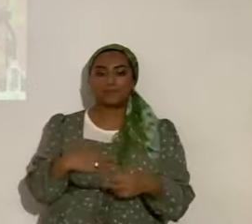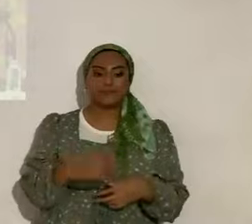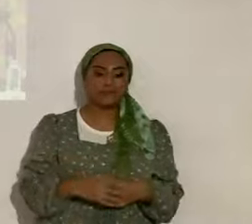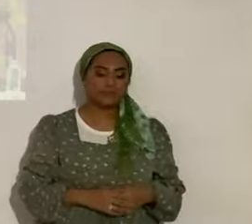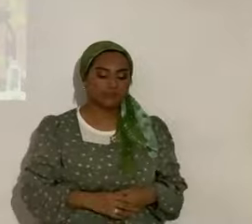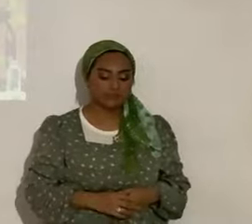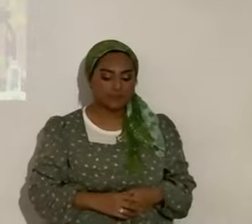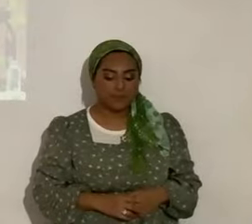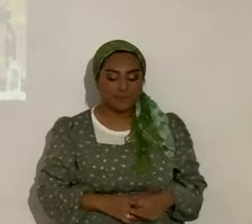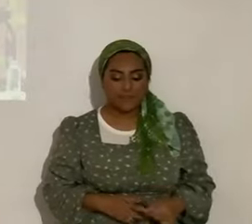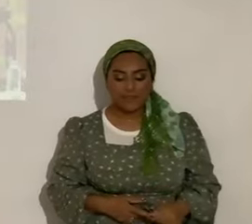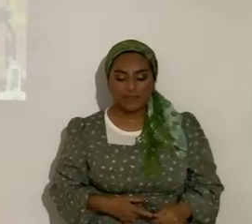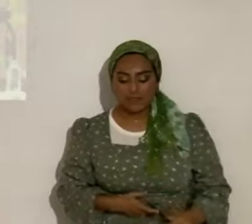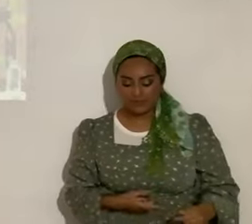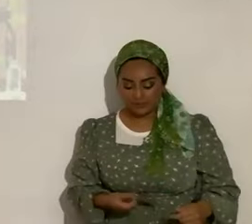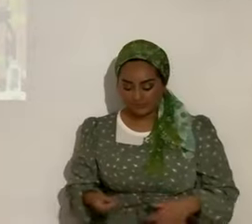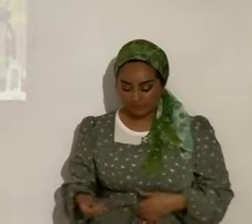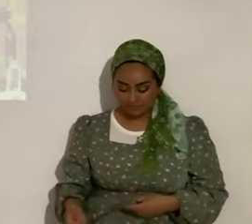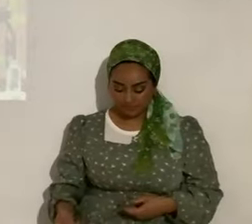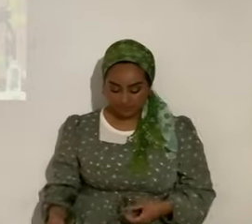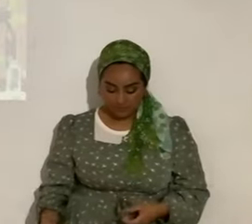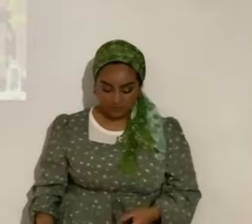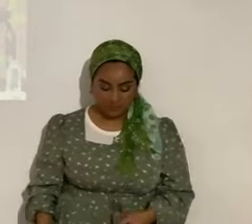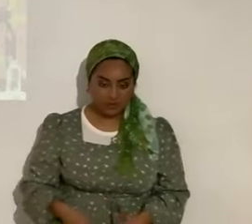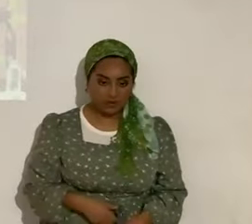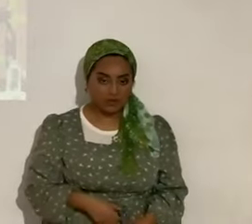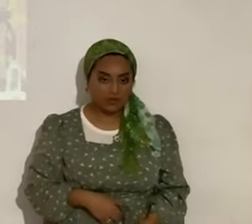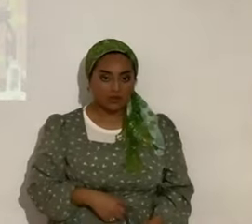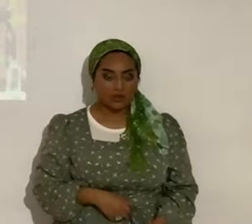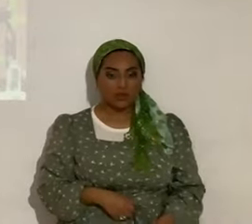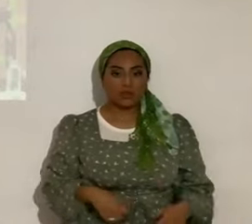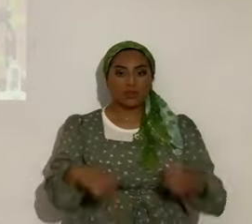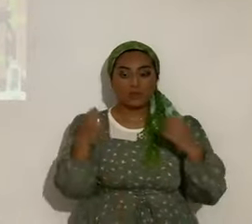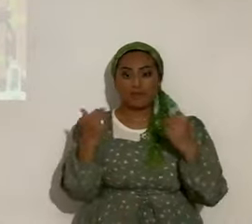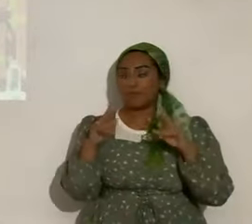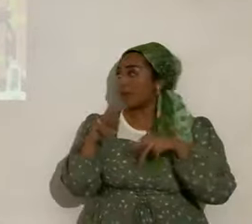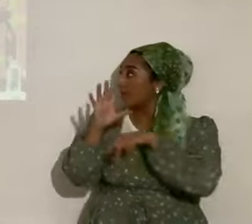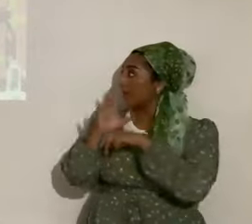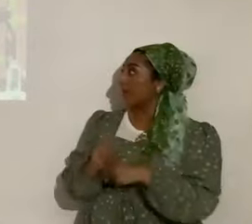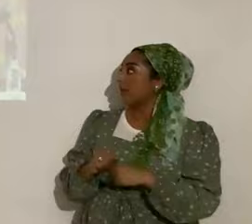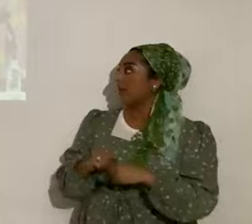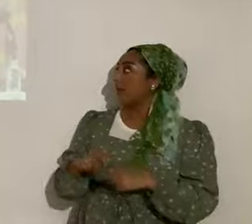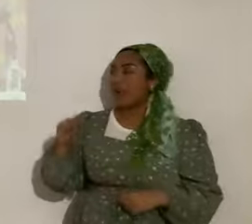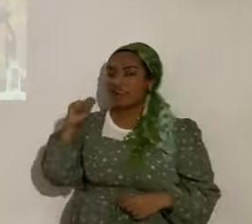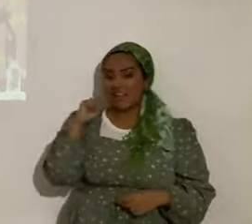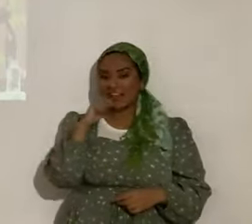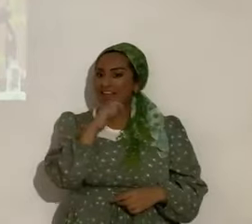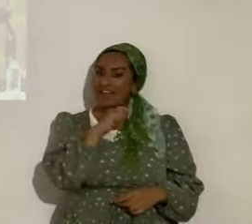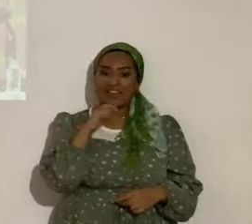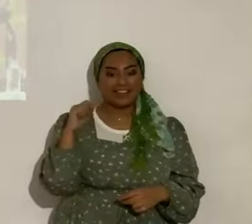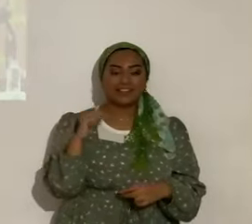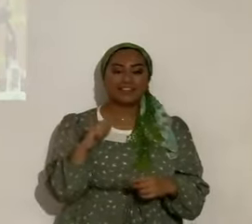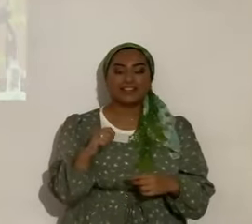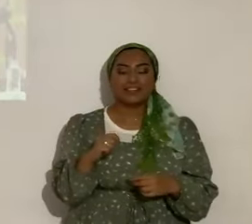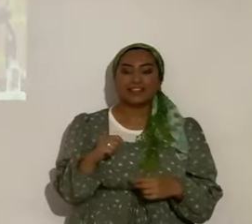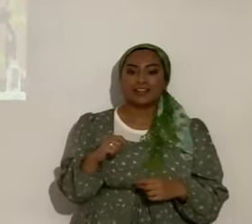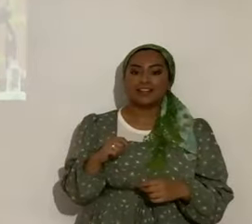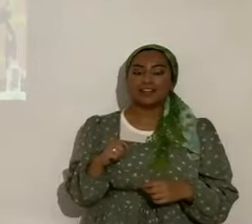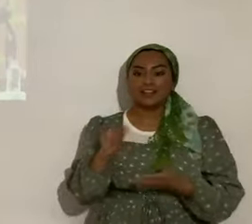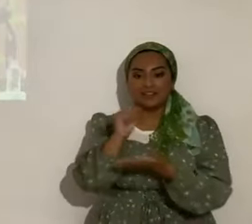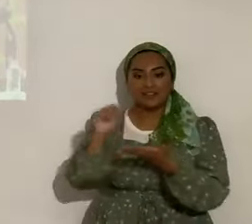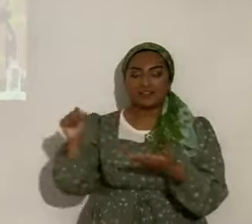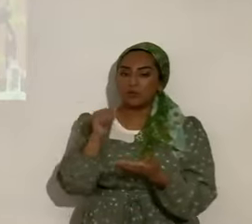perfecto, sí. Ahora, dejen hasta su lápiz, porque muchos tienen la costumbre de estar mordisqueando el lápiz y no,